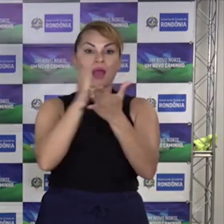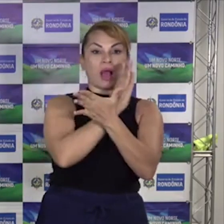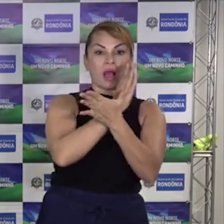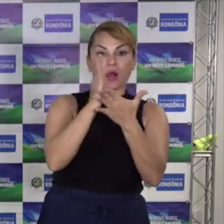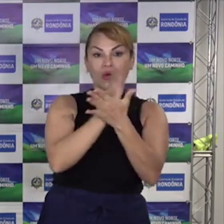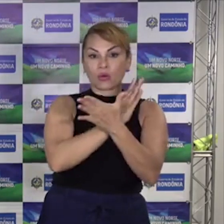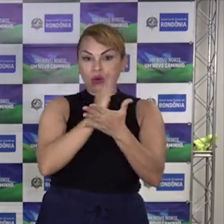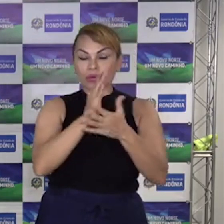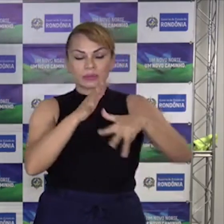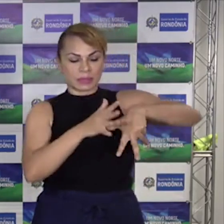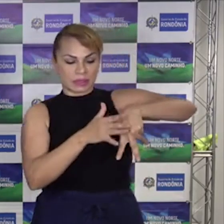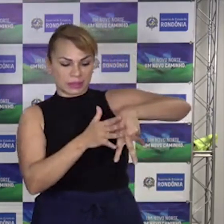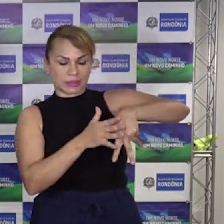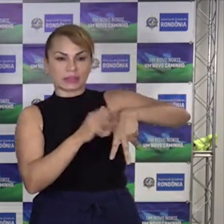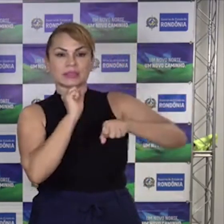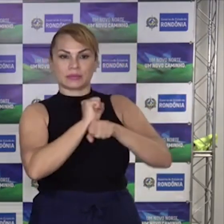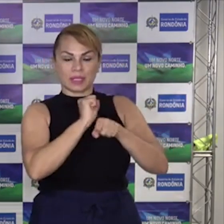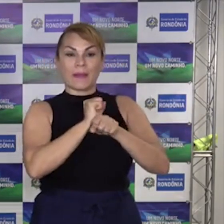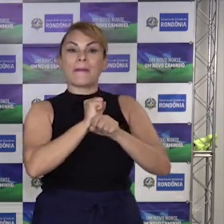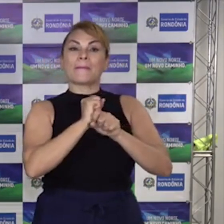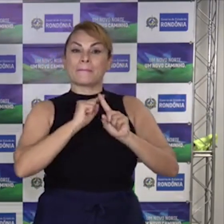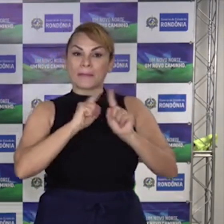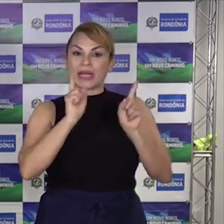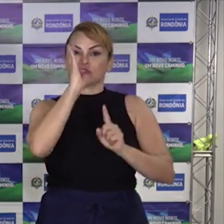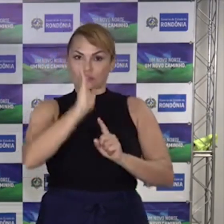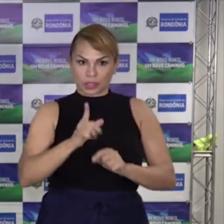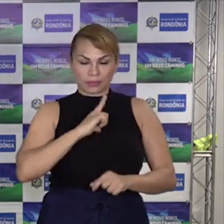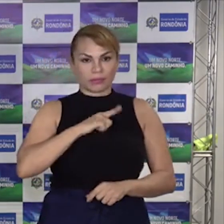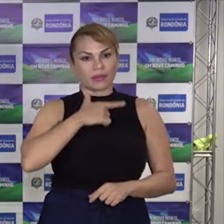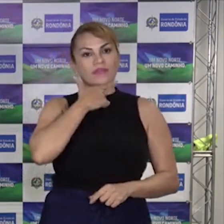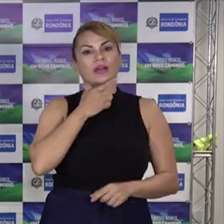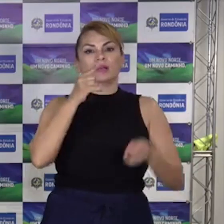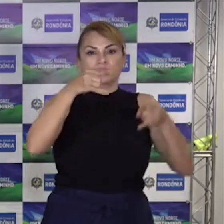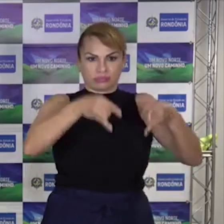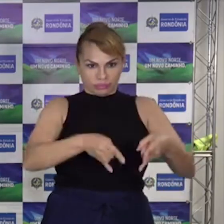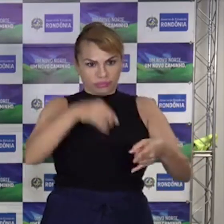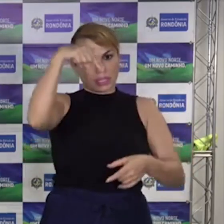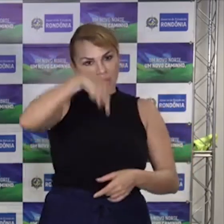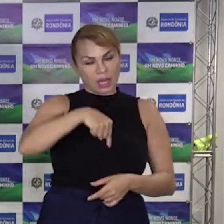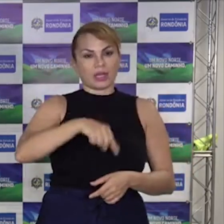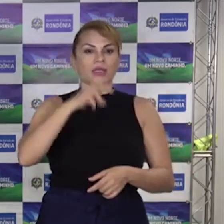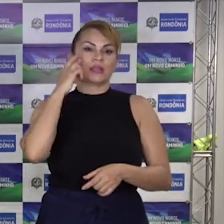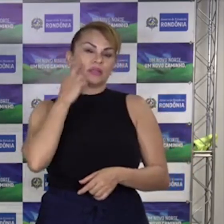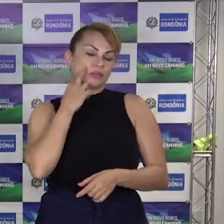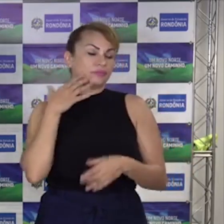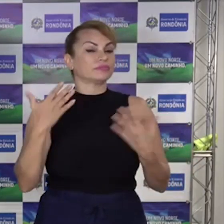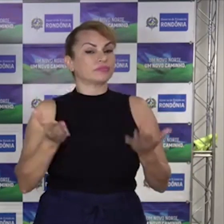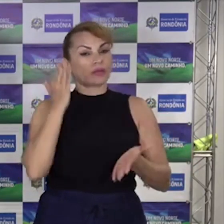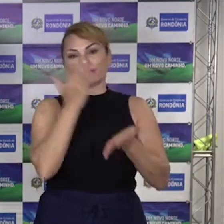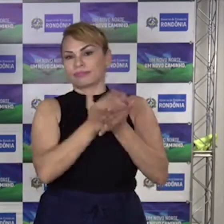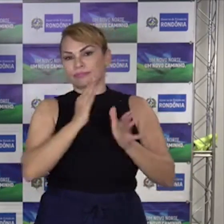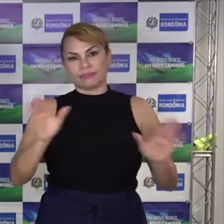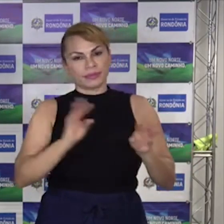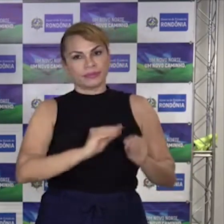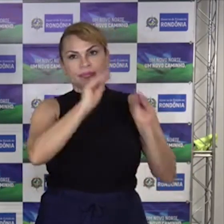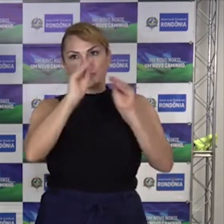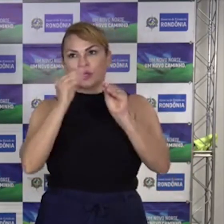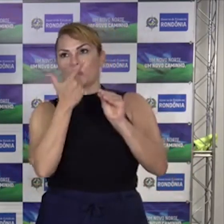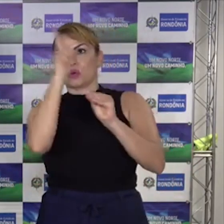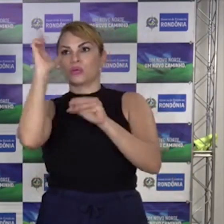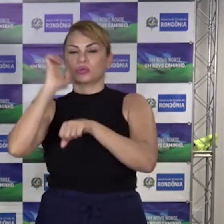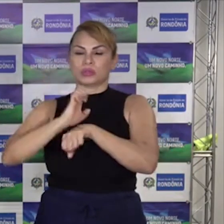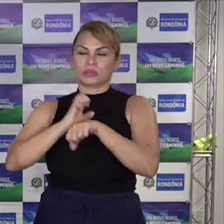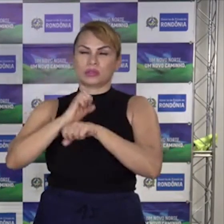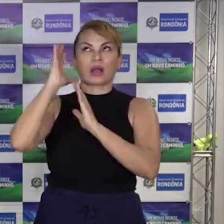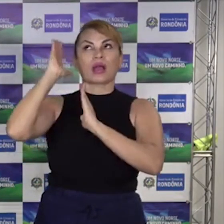temos pacientes aguardando na fila Como eu disse tem até alguns que não foram transportados ainda mas já tem vagas disponíveis para eles portanto a priori estão